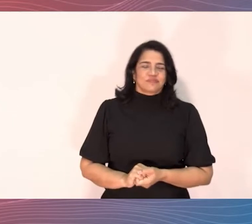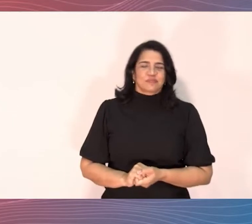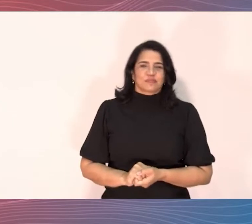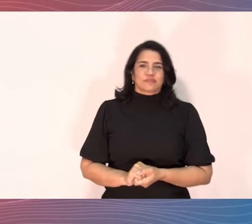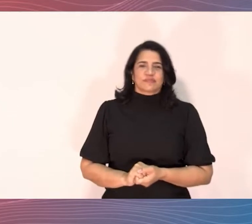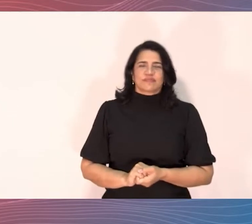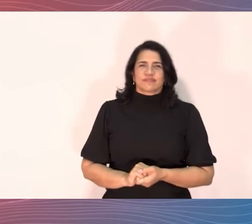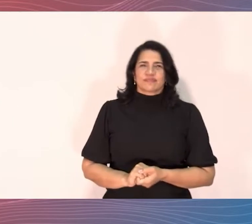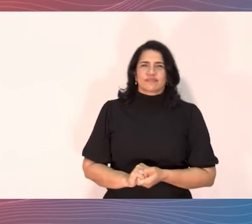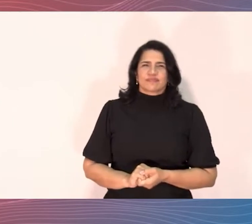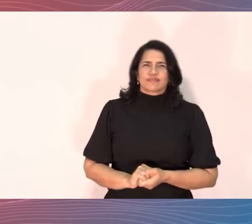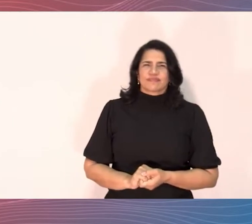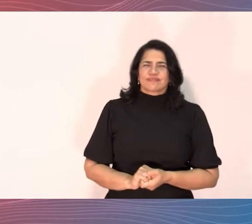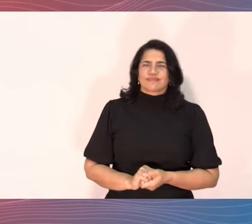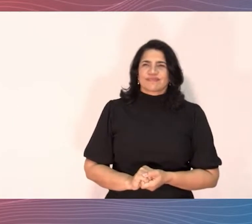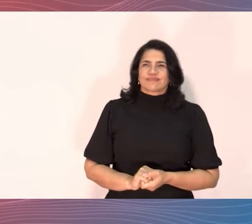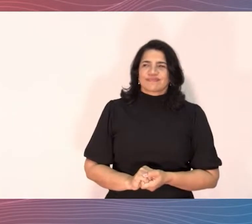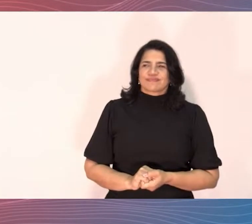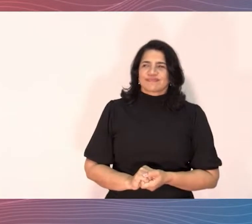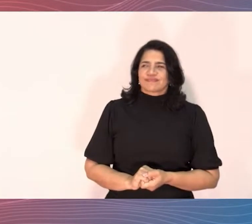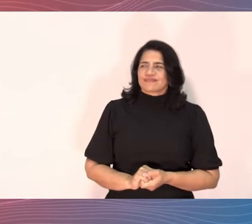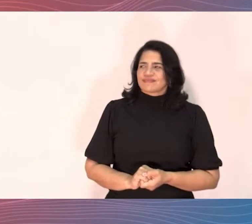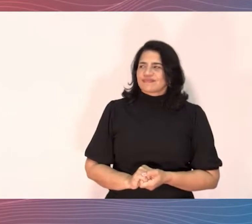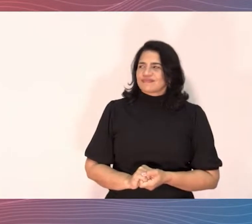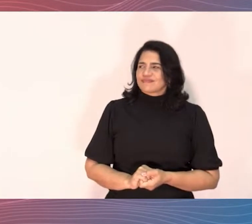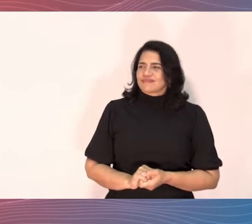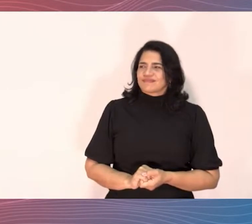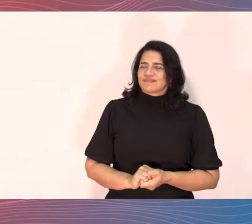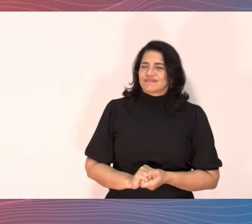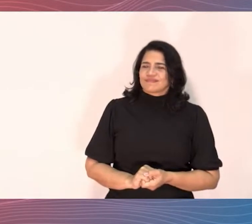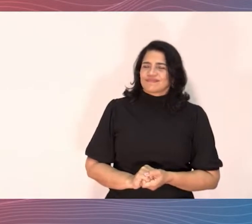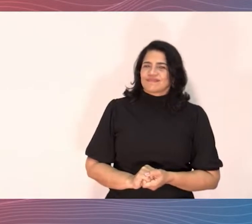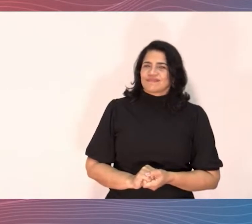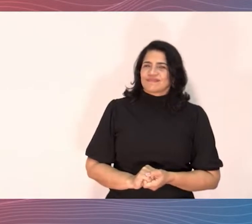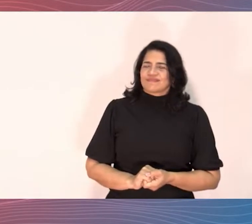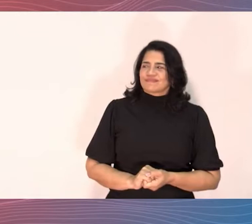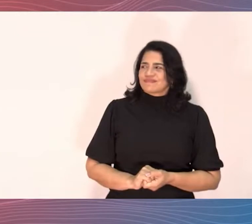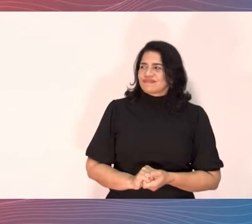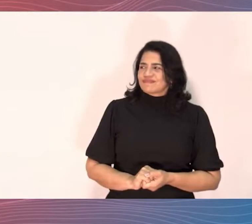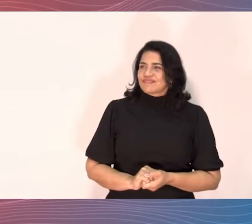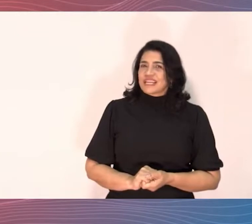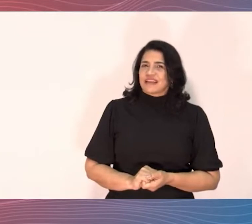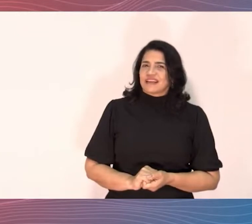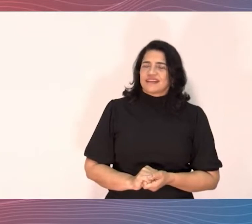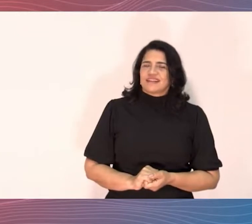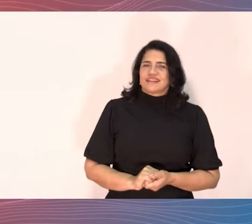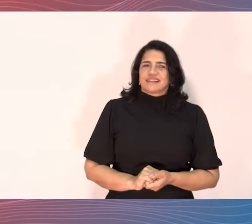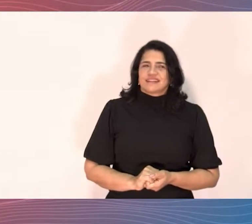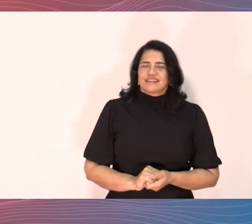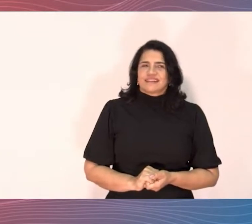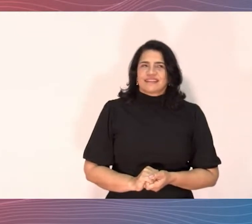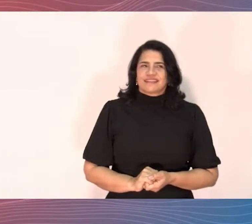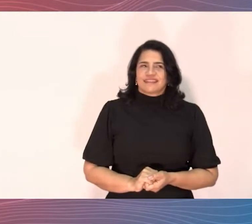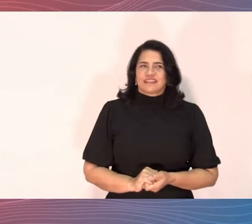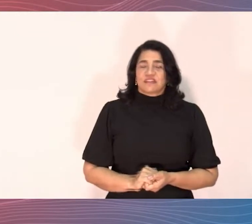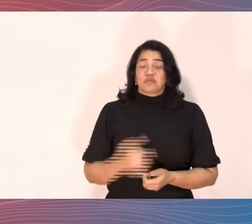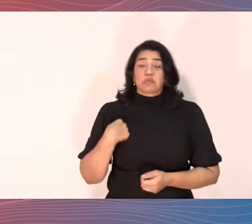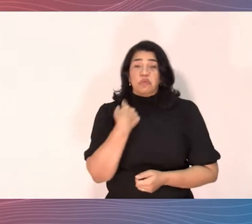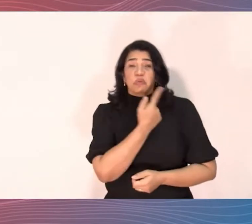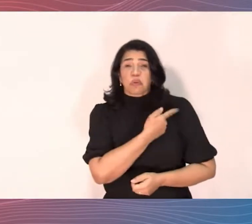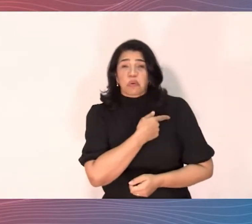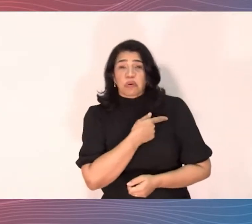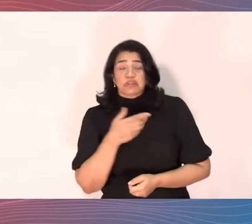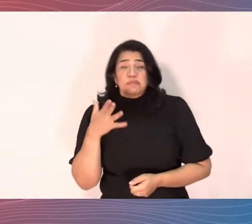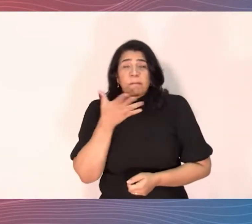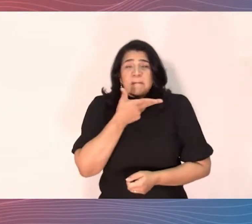Não é pela nossa capacidade. Não somos melhores do que ninguém. Não somos os